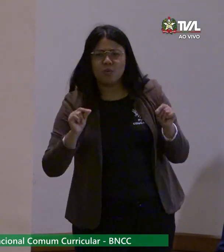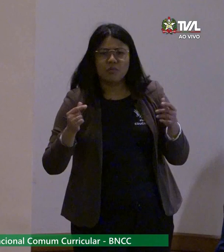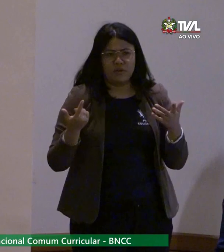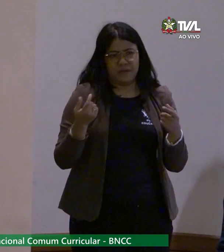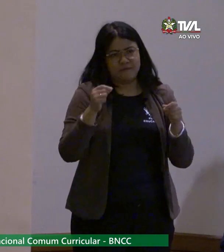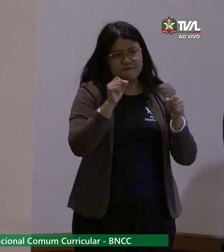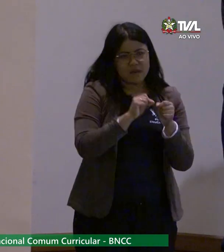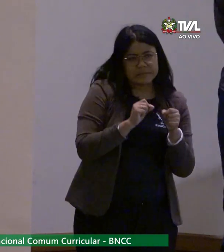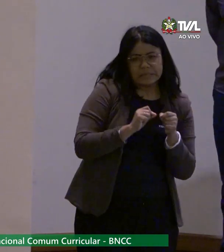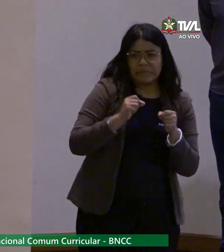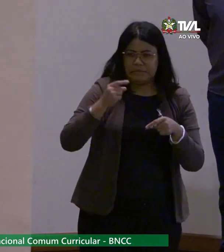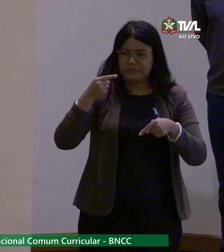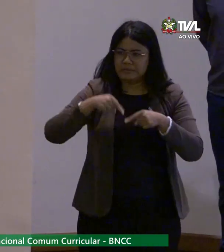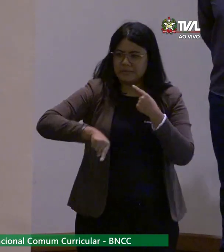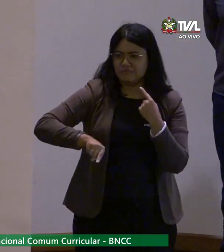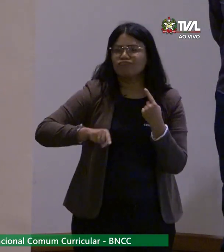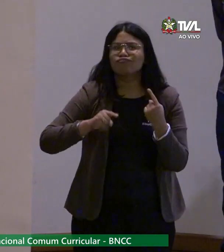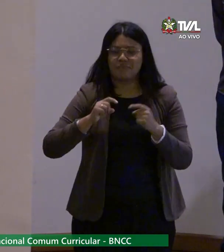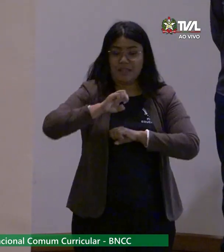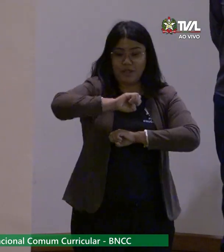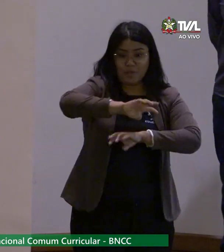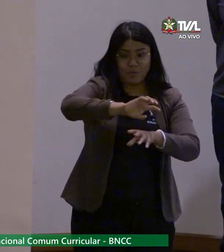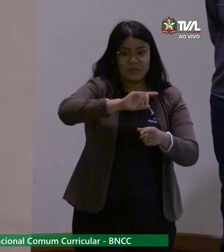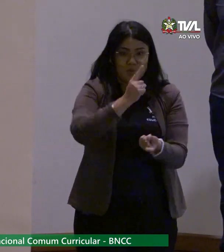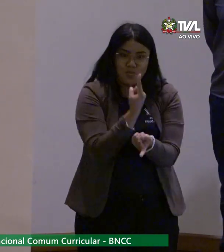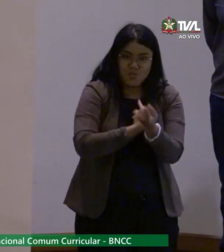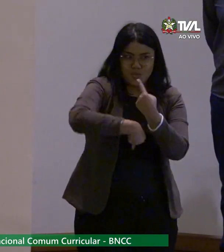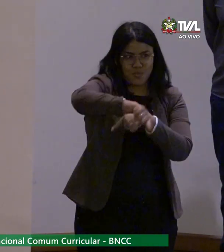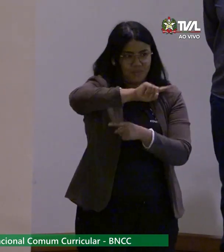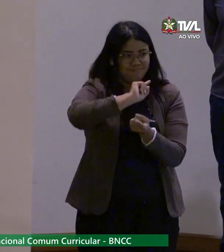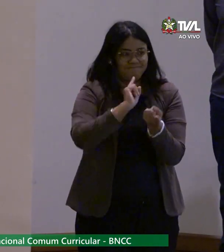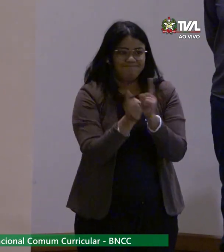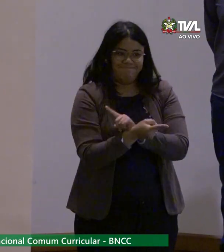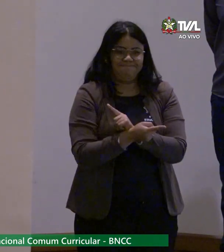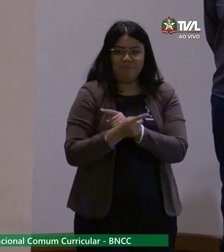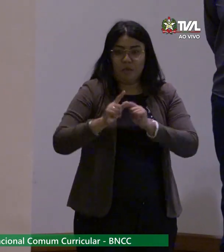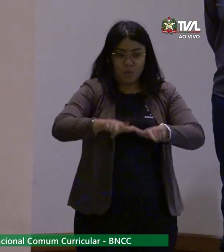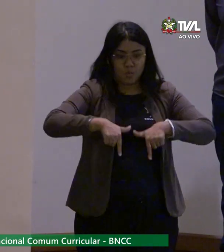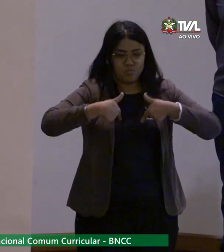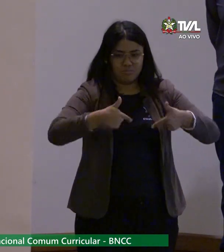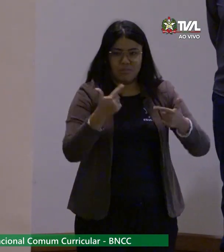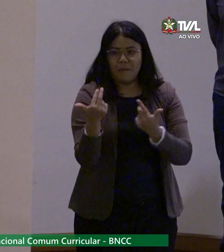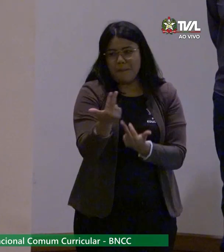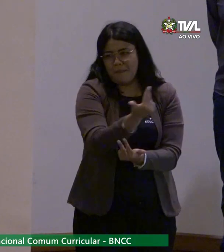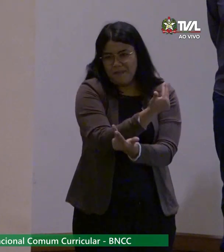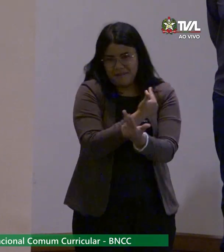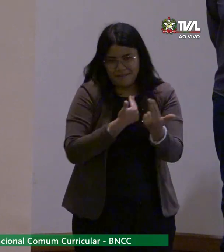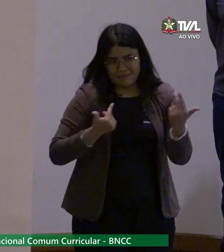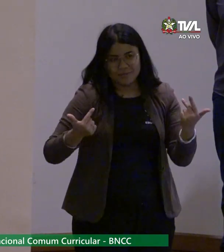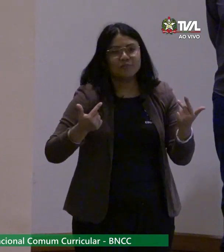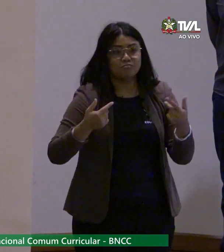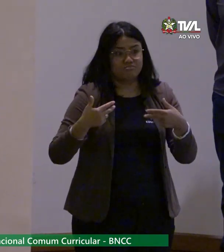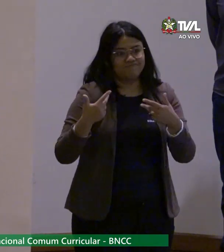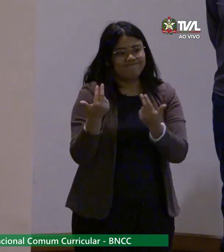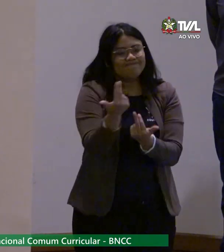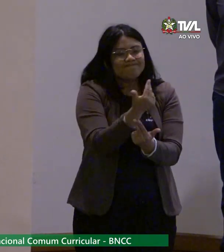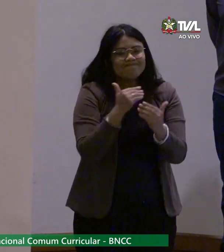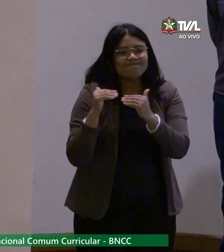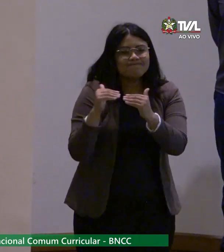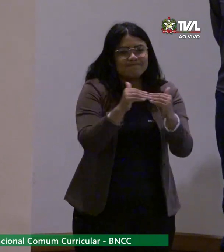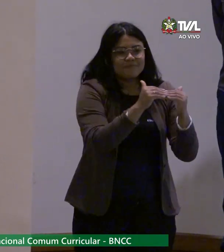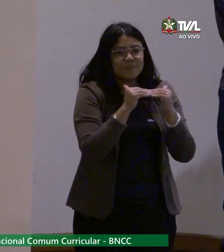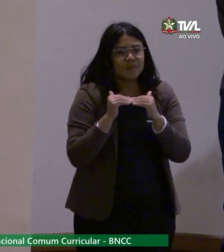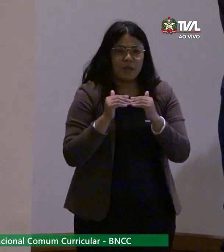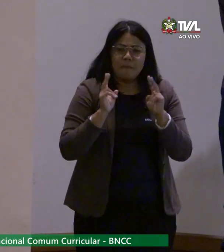desfazer o conceito da educação nossa luta é a mesma nossa visão é igual para